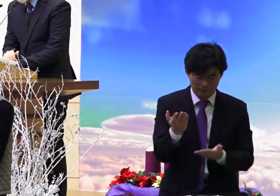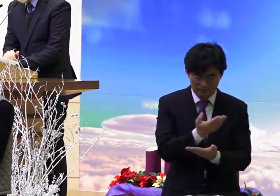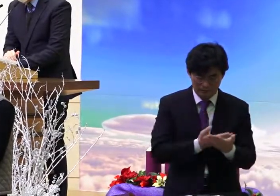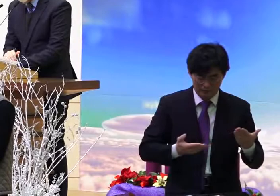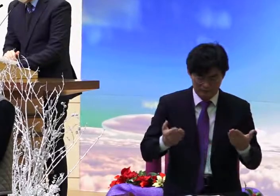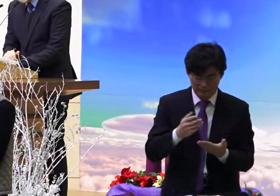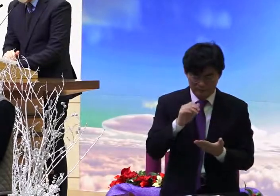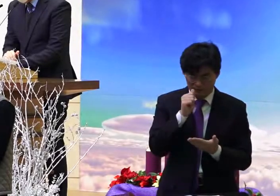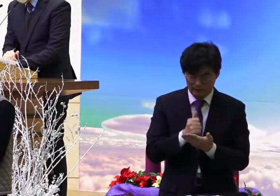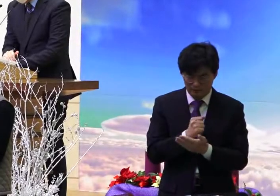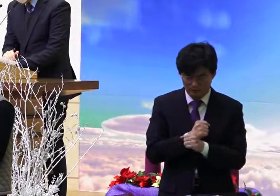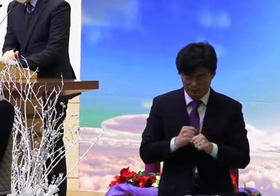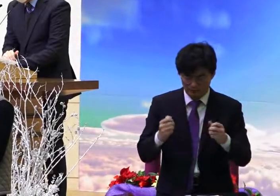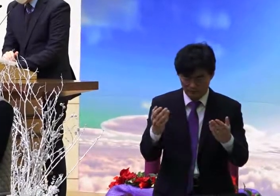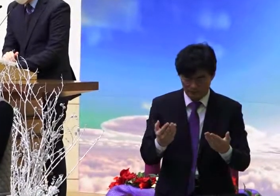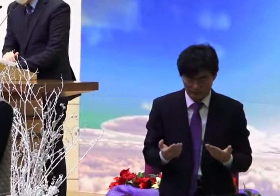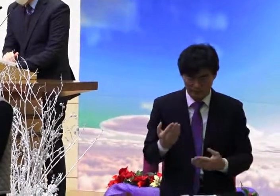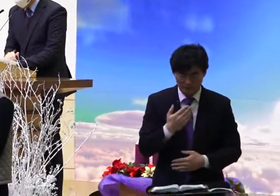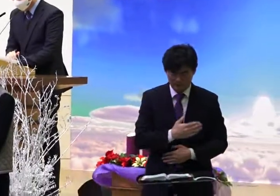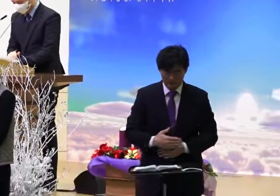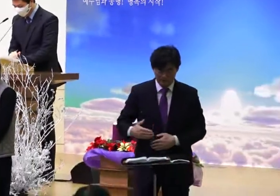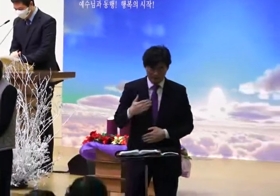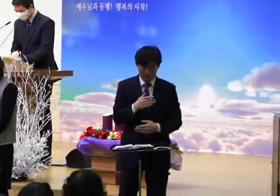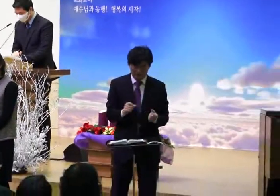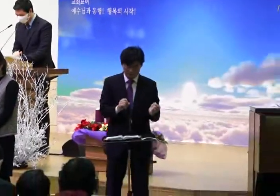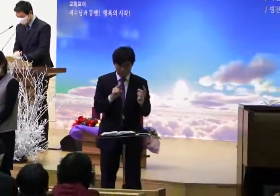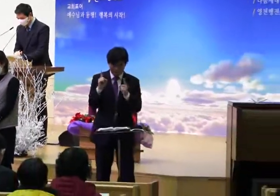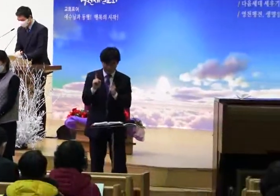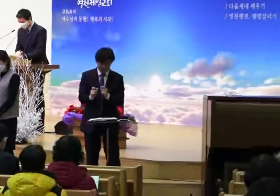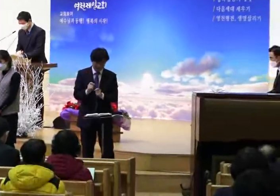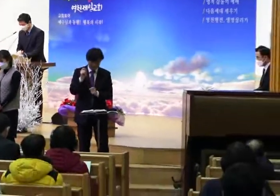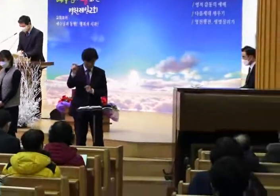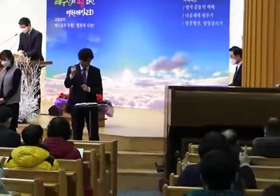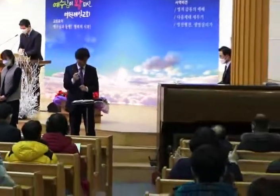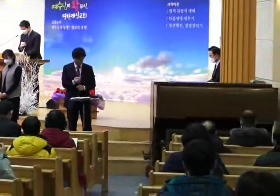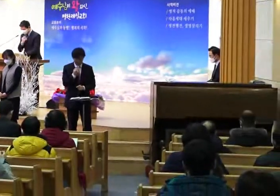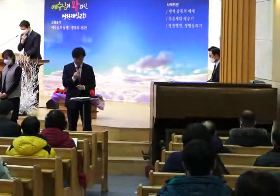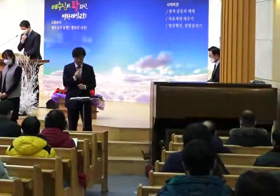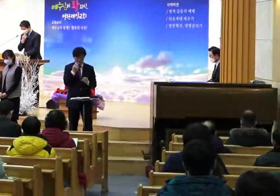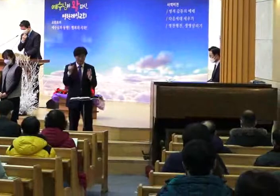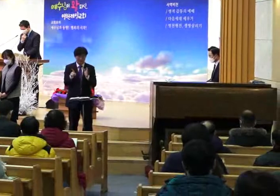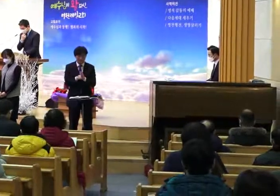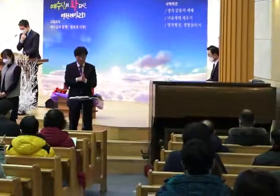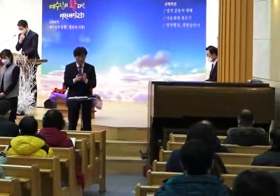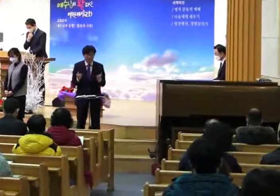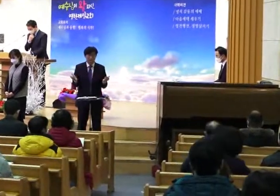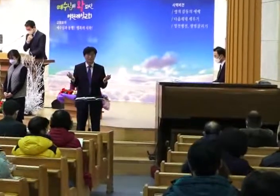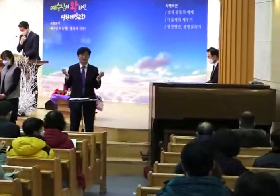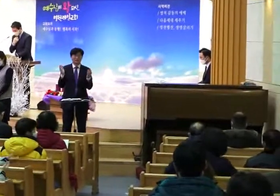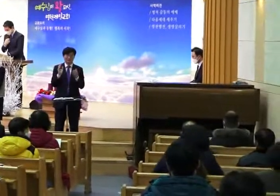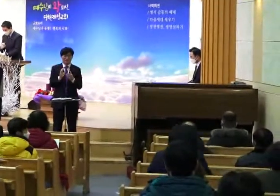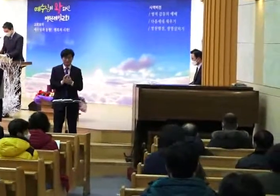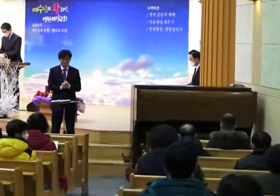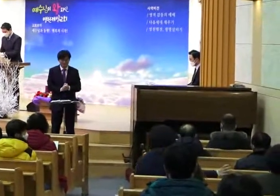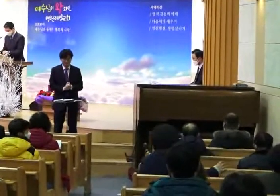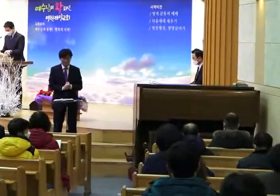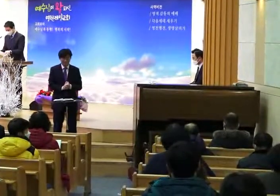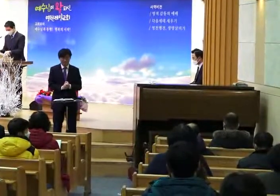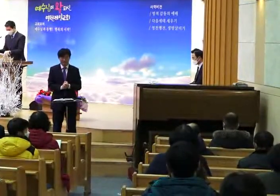성도의 교제와 죄를 용서받는 것과 몸의 부활과 영생을 믿습니다.